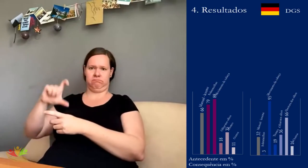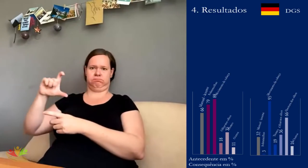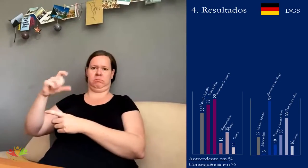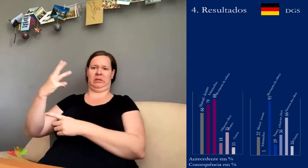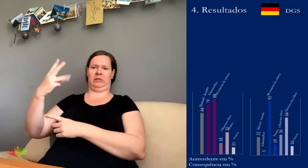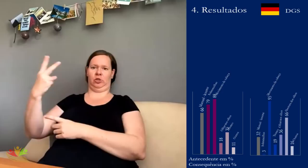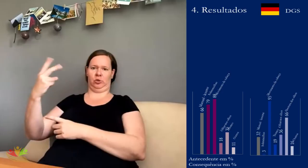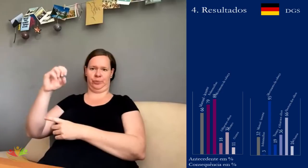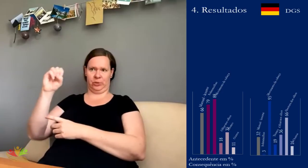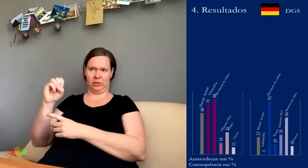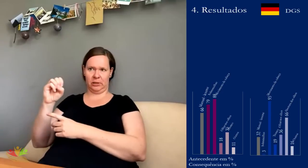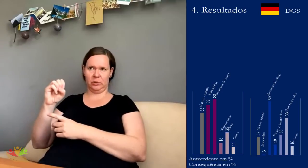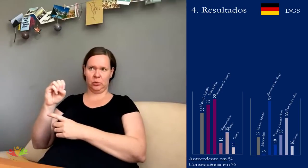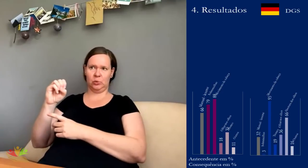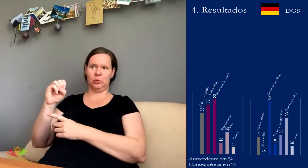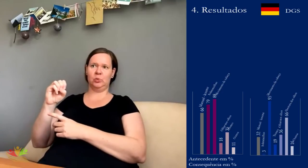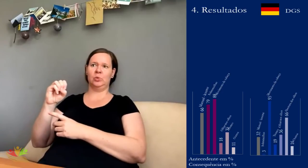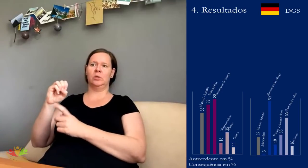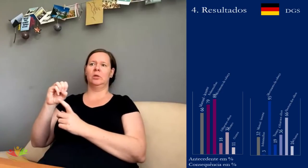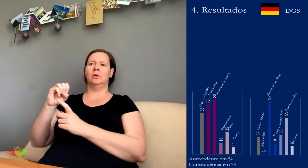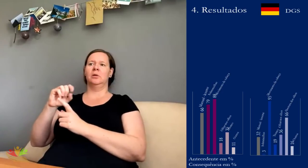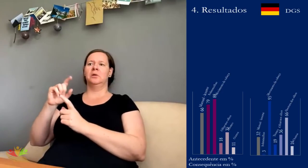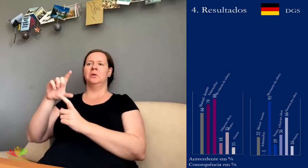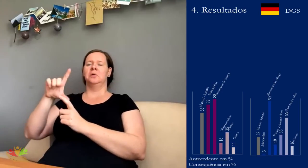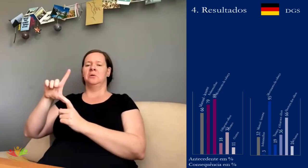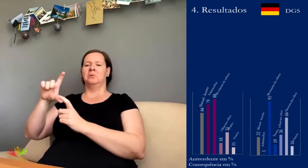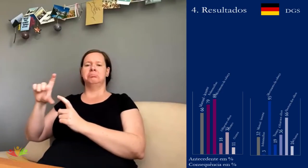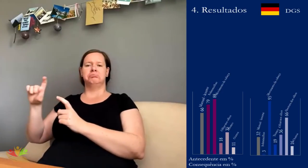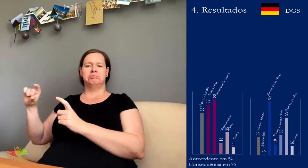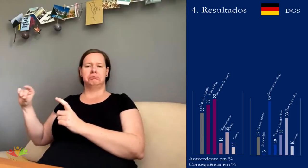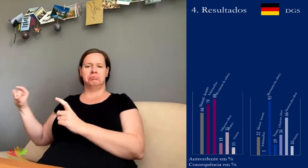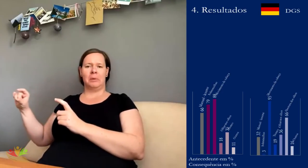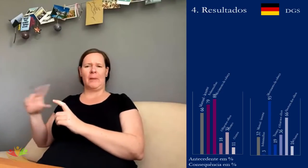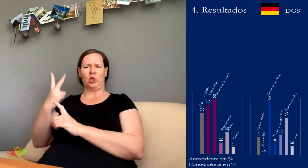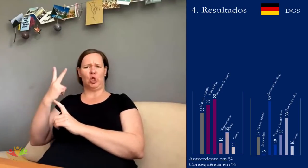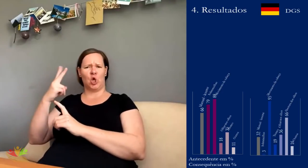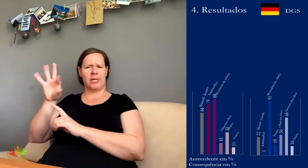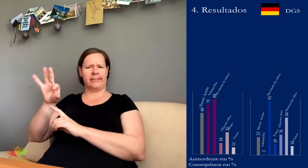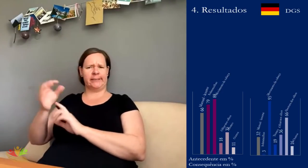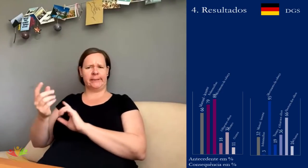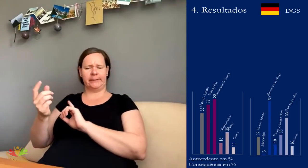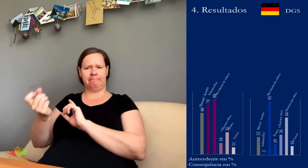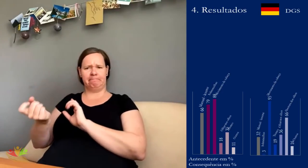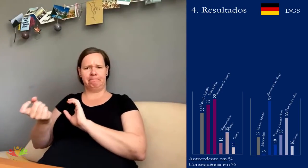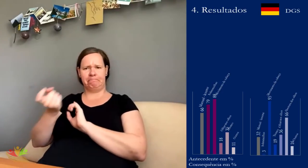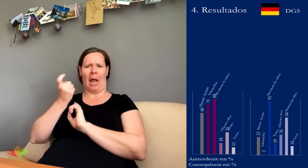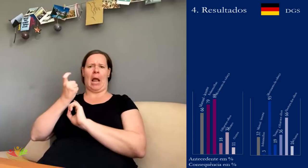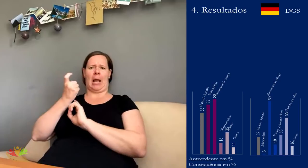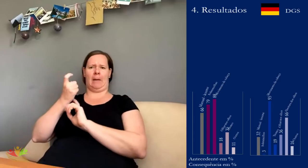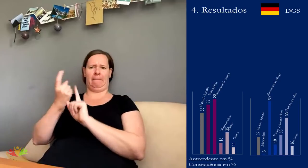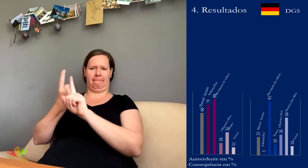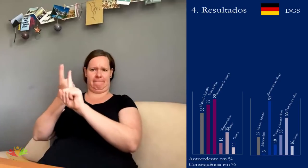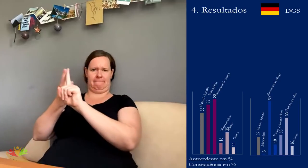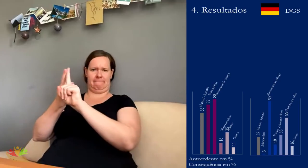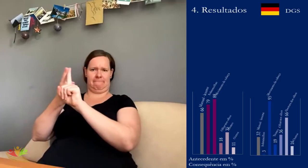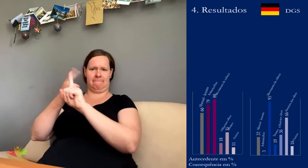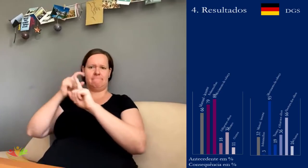estratégias aparecem em menor número. Em relação à oração consequente, tem também um sinal marcando a